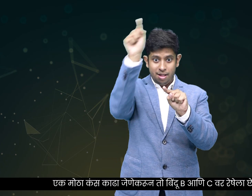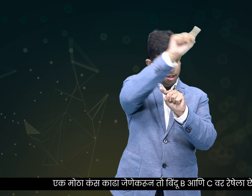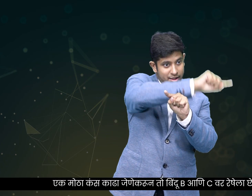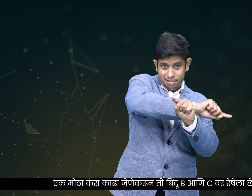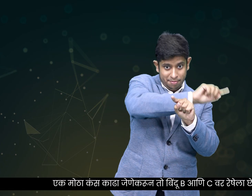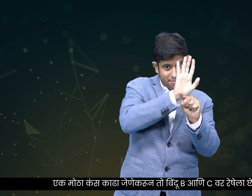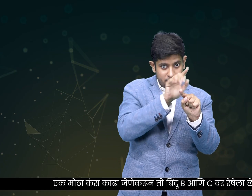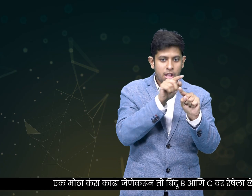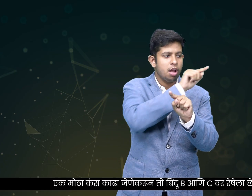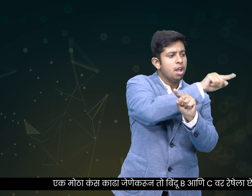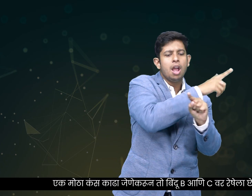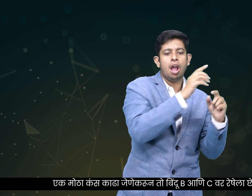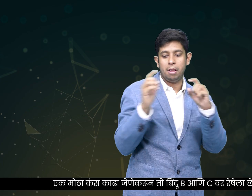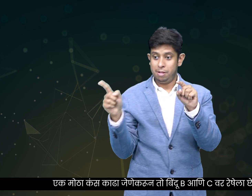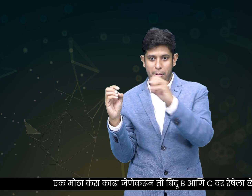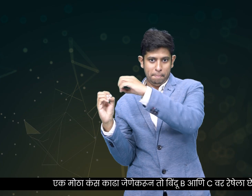आणि C वर रेषेला छेदेल.